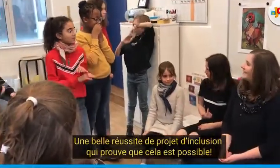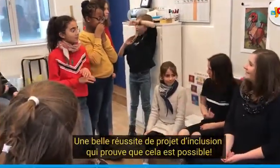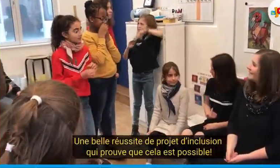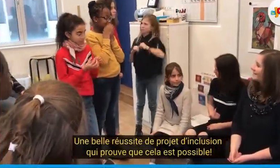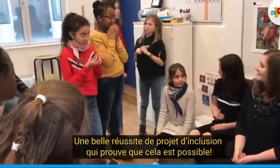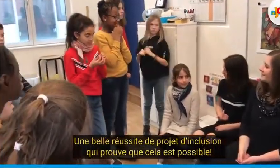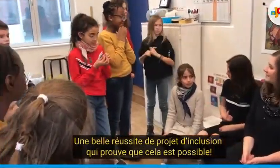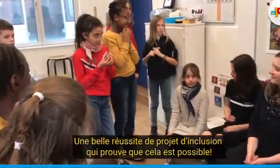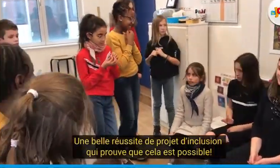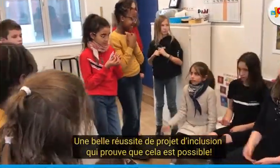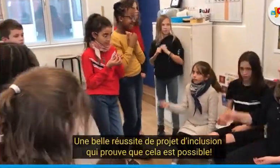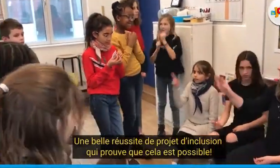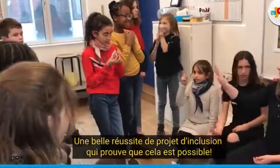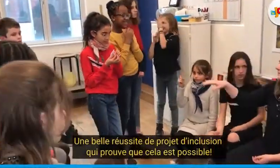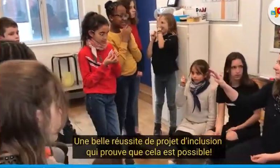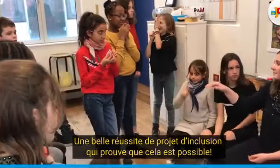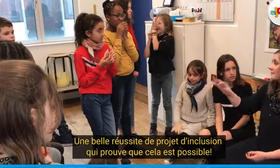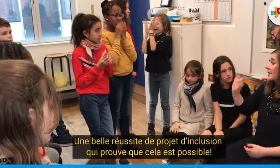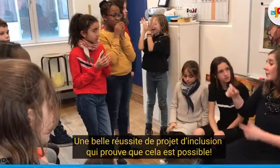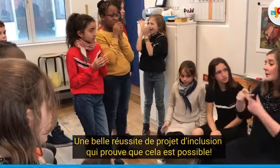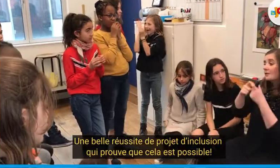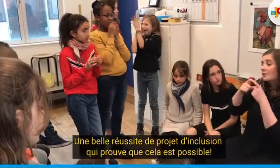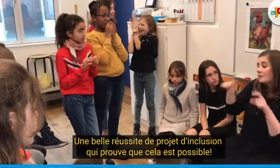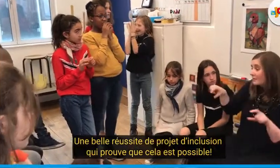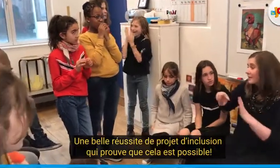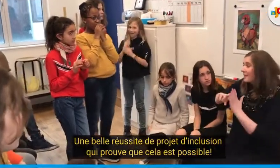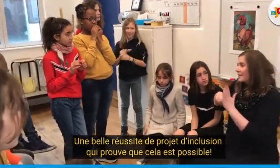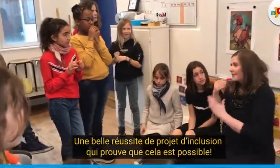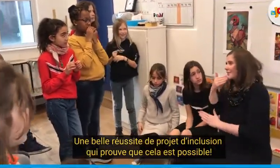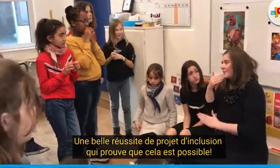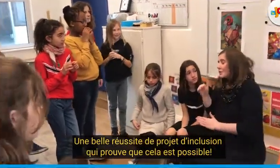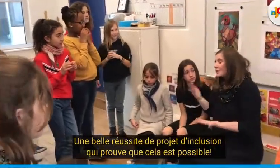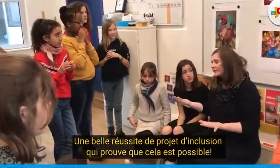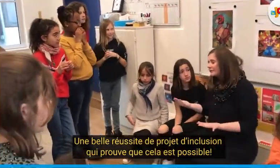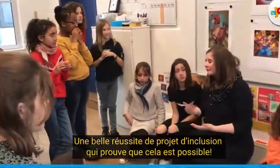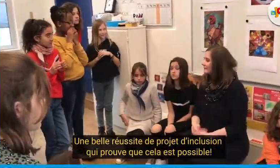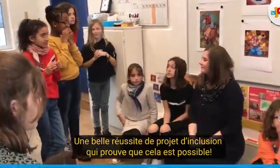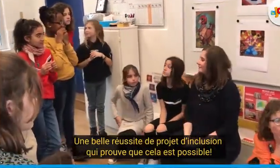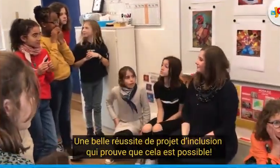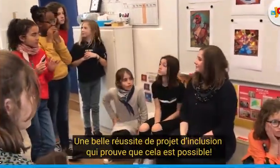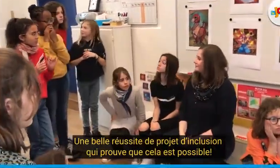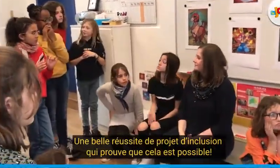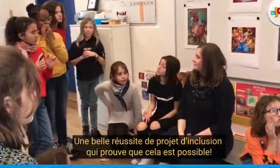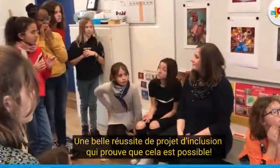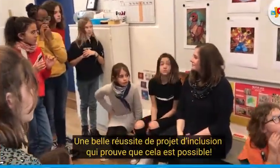Oui oui donc le compas et la latte sont évidemment autorisées pour ce genre d'activité. C'est parti. C'est parti.